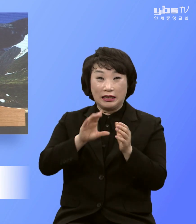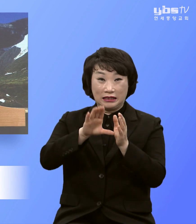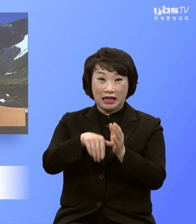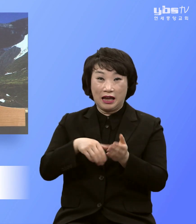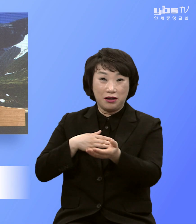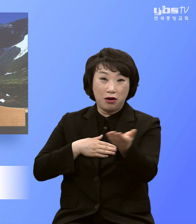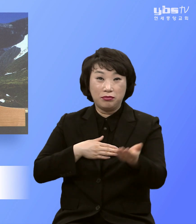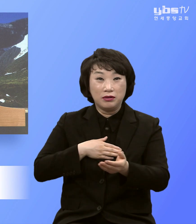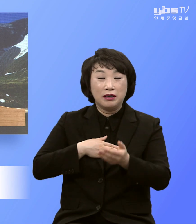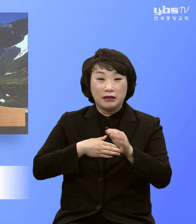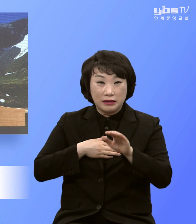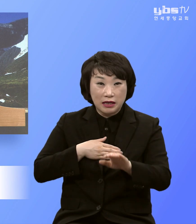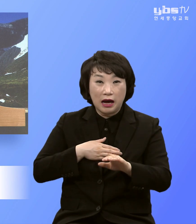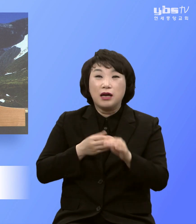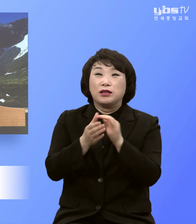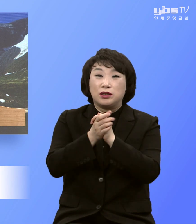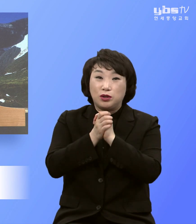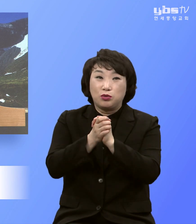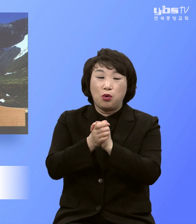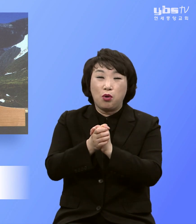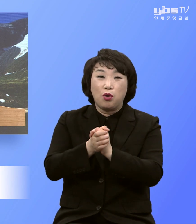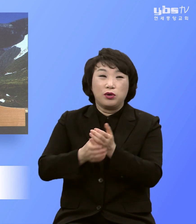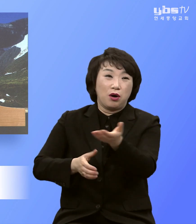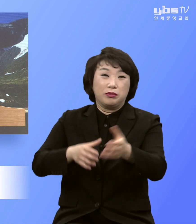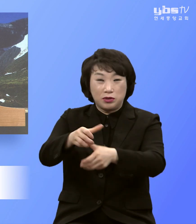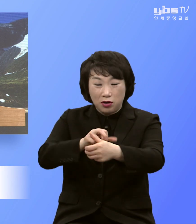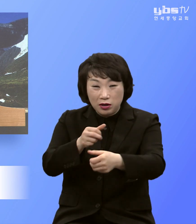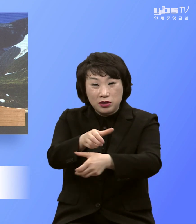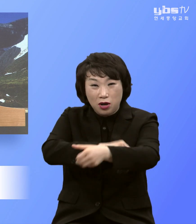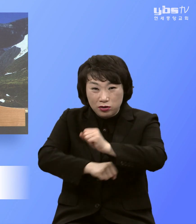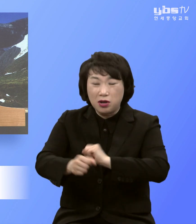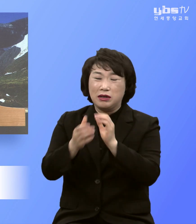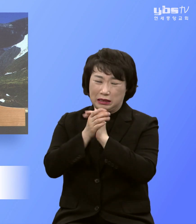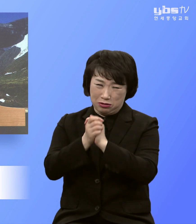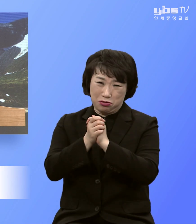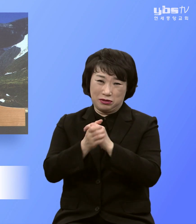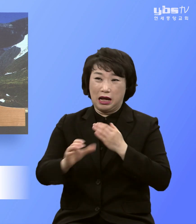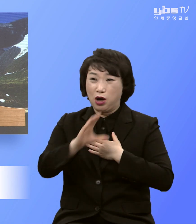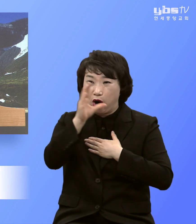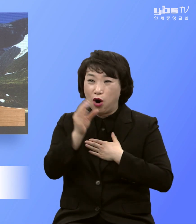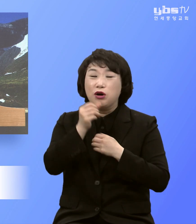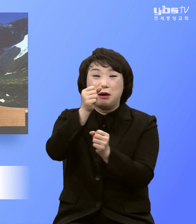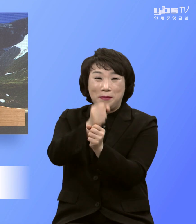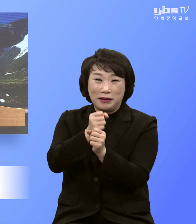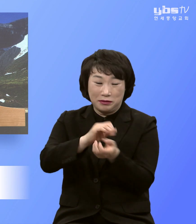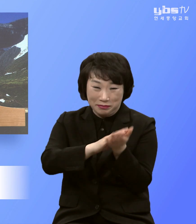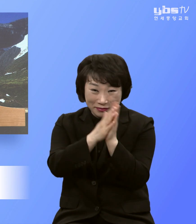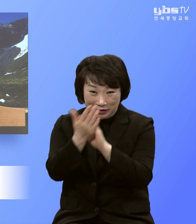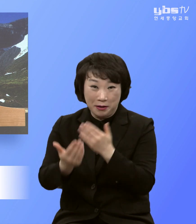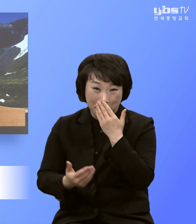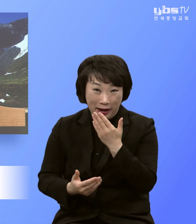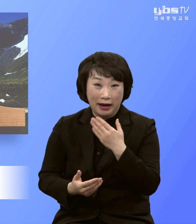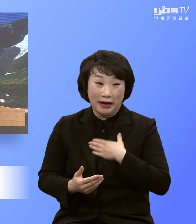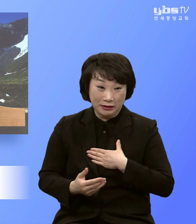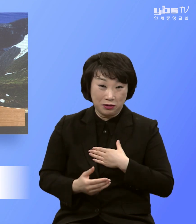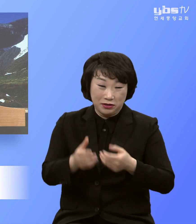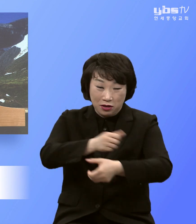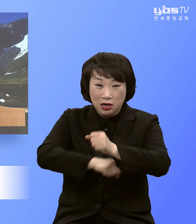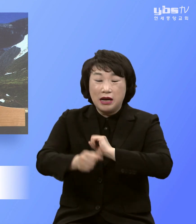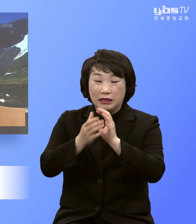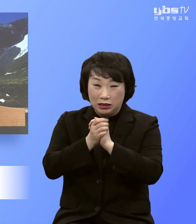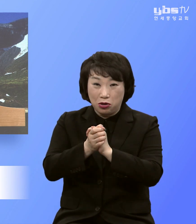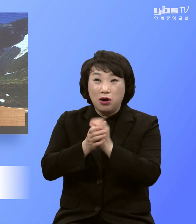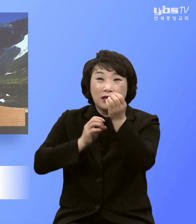때 드디어 기도로, 적극적인 기도로 나를 거룩하게 만들고, 적극적인 기도로